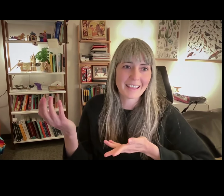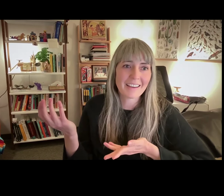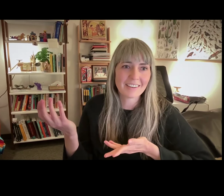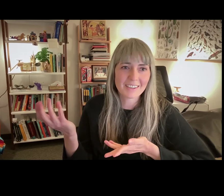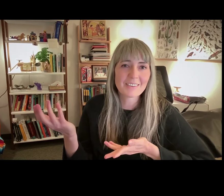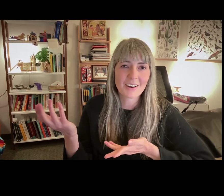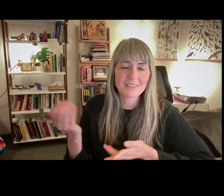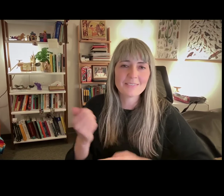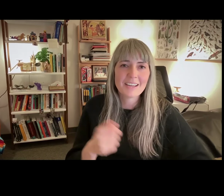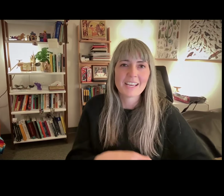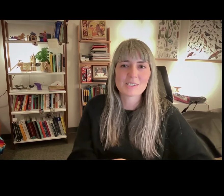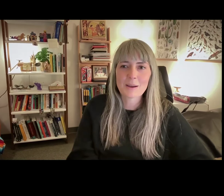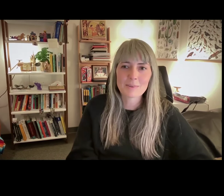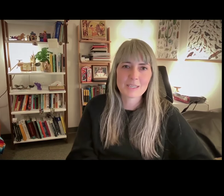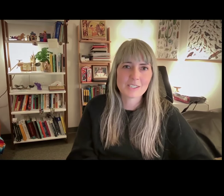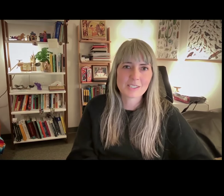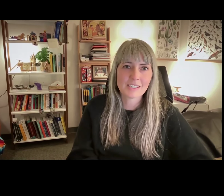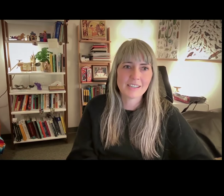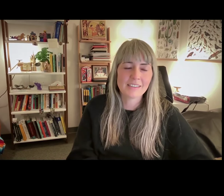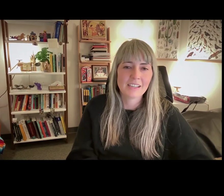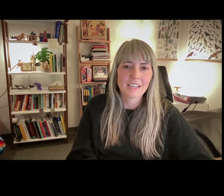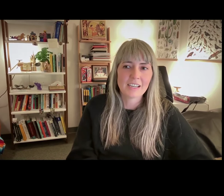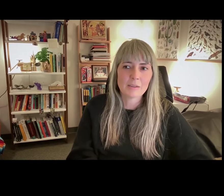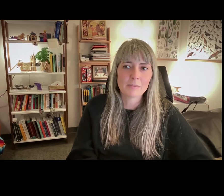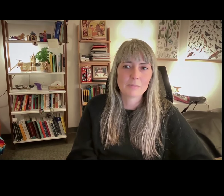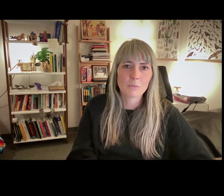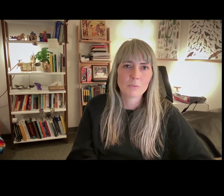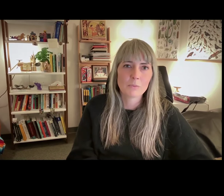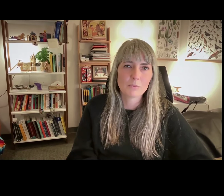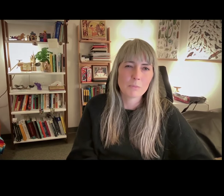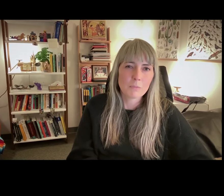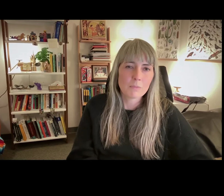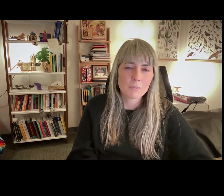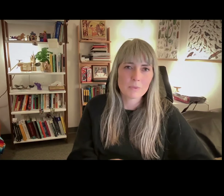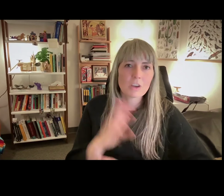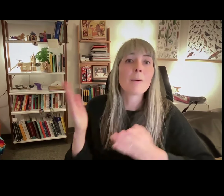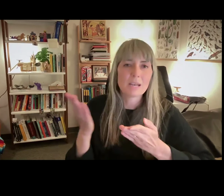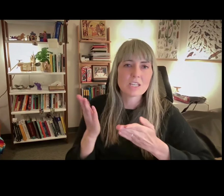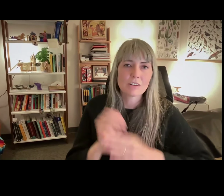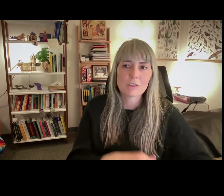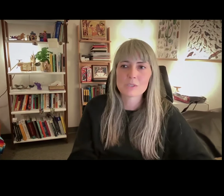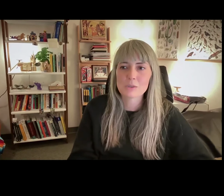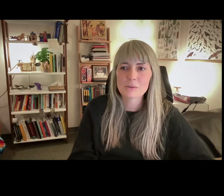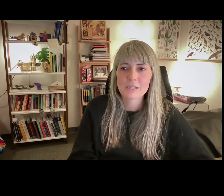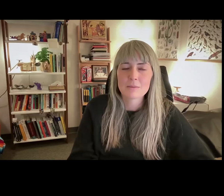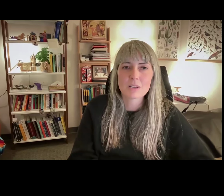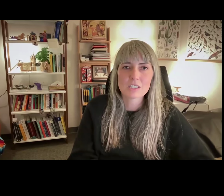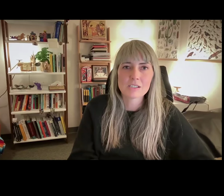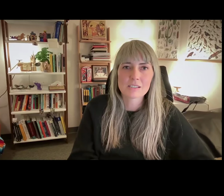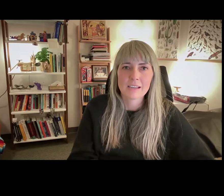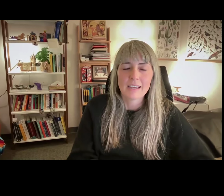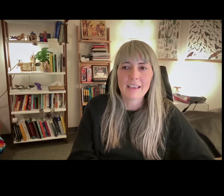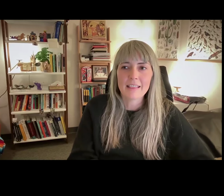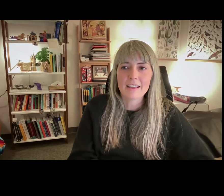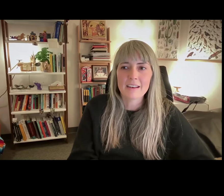no, entonces, ¿por qué es eso? ¿Por qué piensan que tienen una pérdida auditiva? Entonces, estoy muy interesada en poder ver